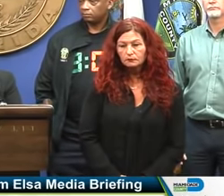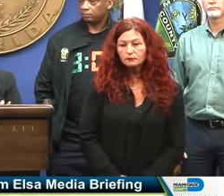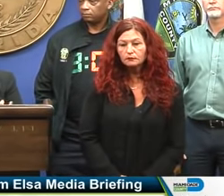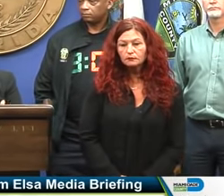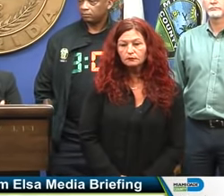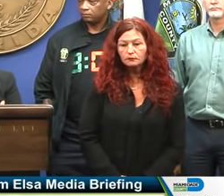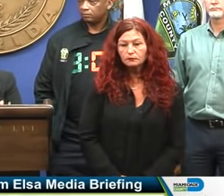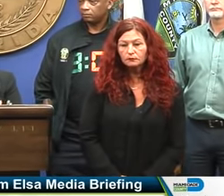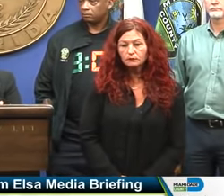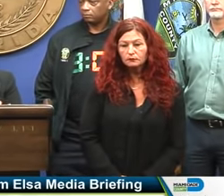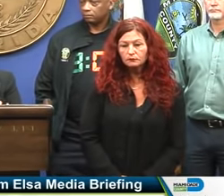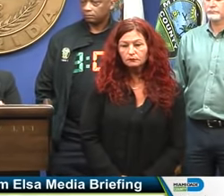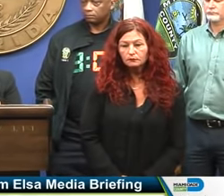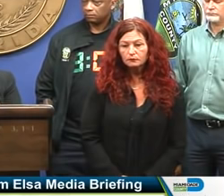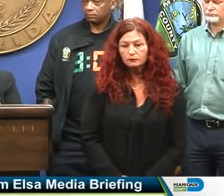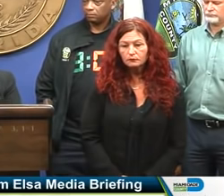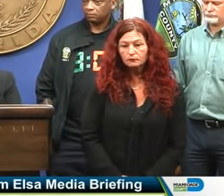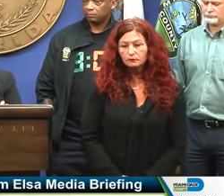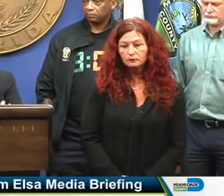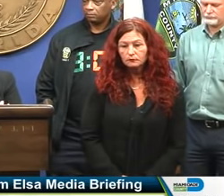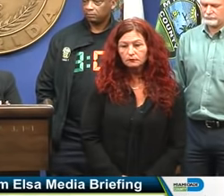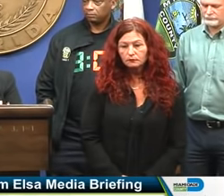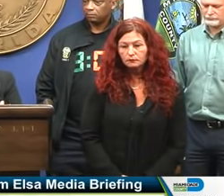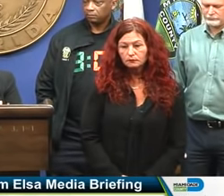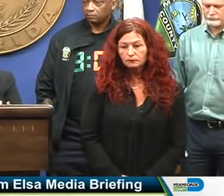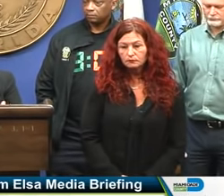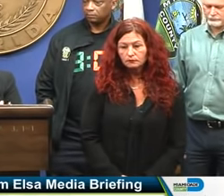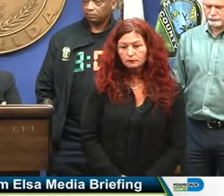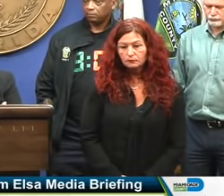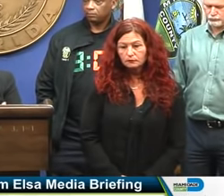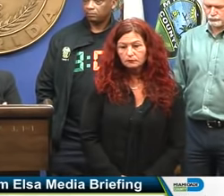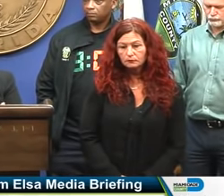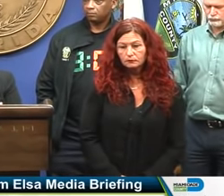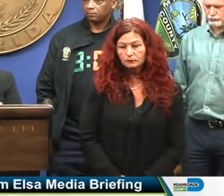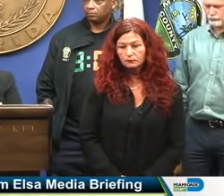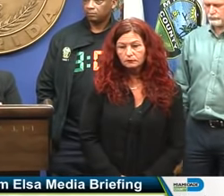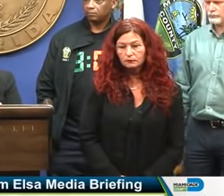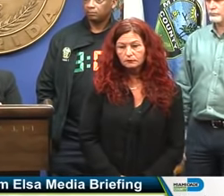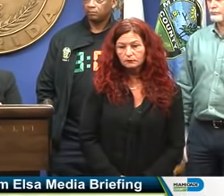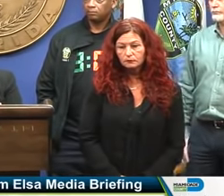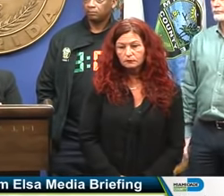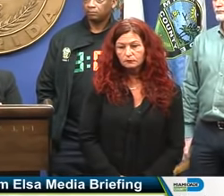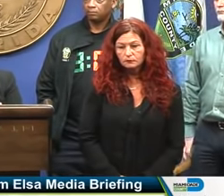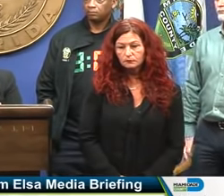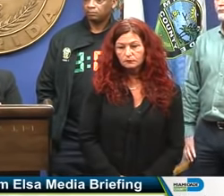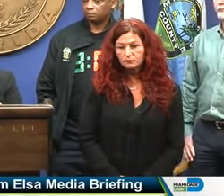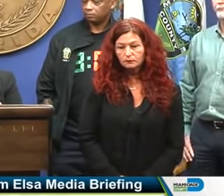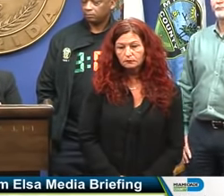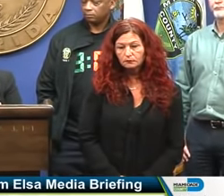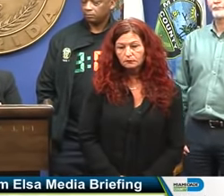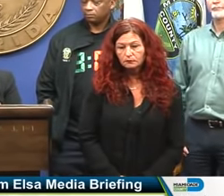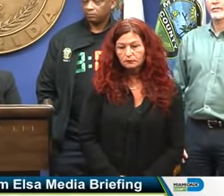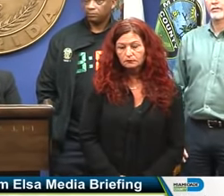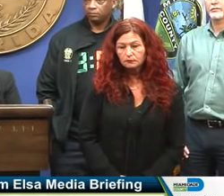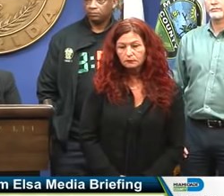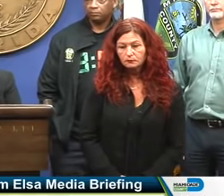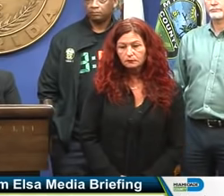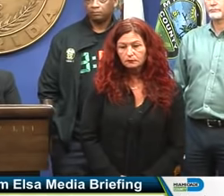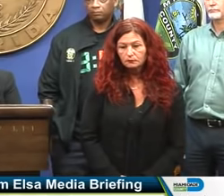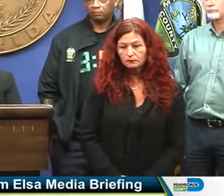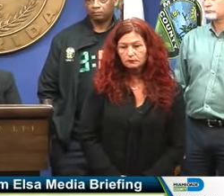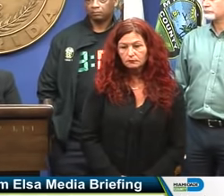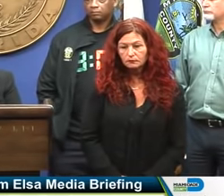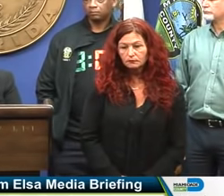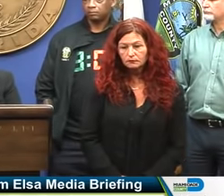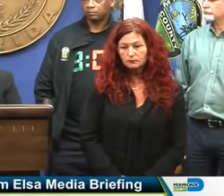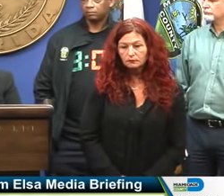principalmente lluvias intensas y algunos vientos hoy y mañana. Estamos en el día 12 y